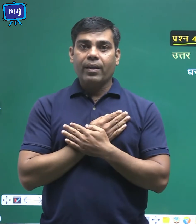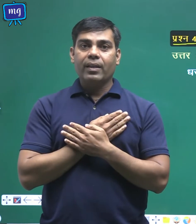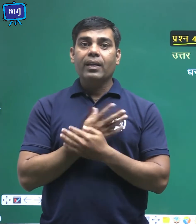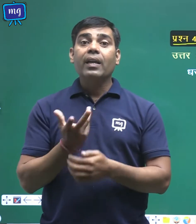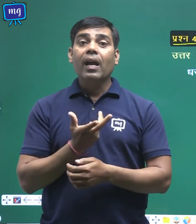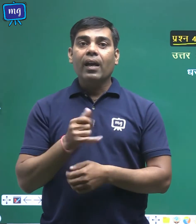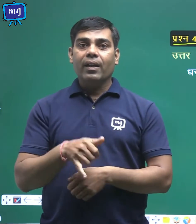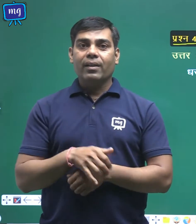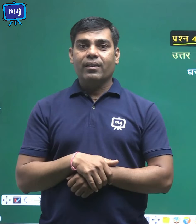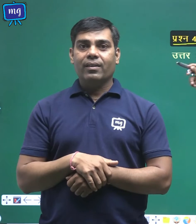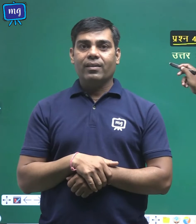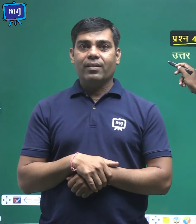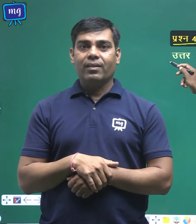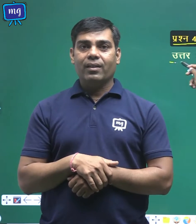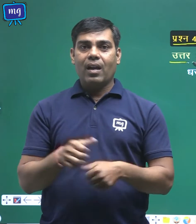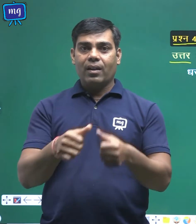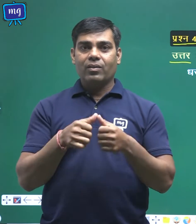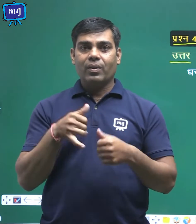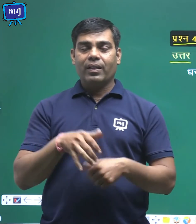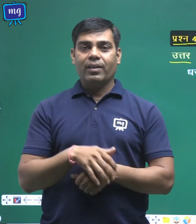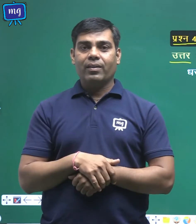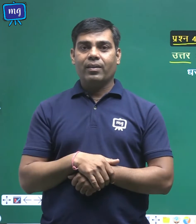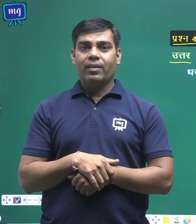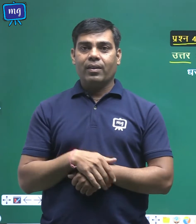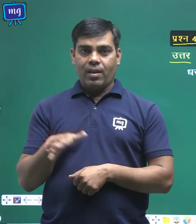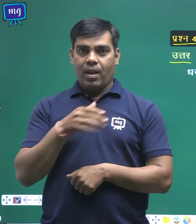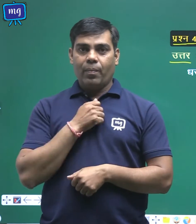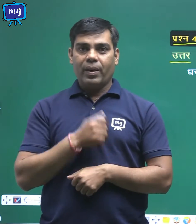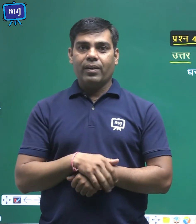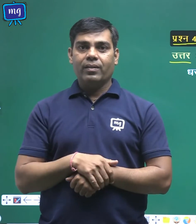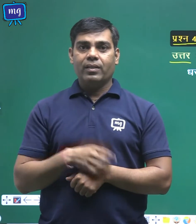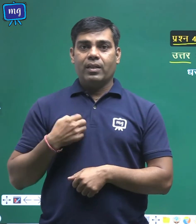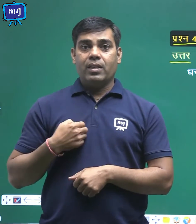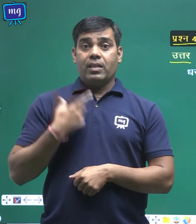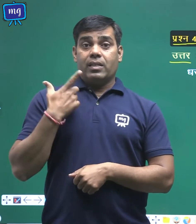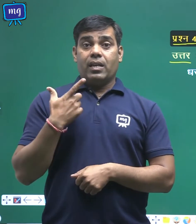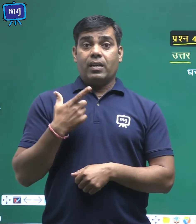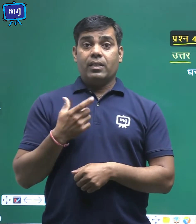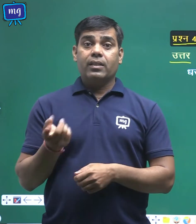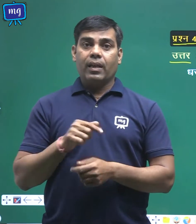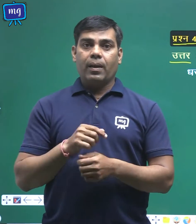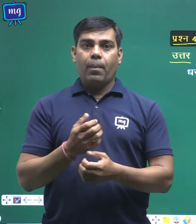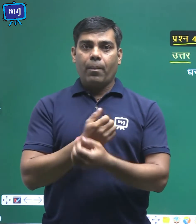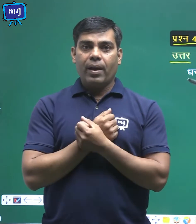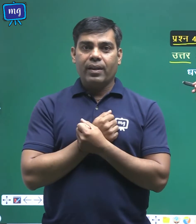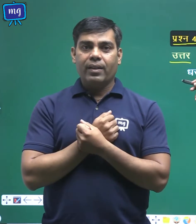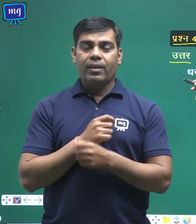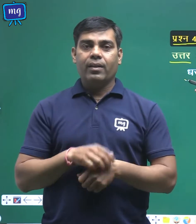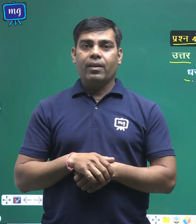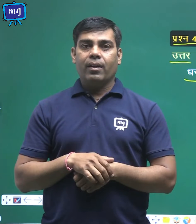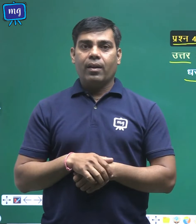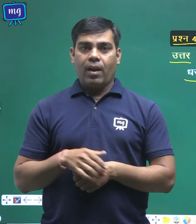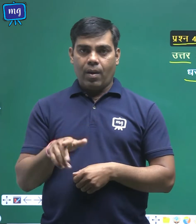क्या है? उत्तर है, हमें जान से प्यारी